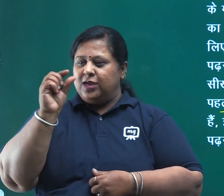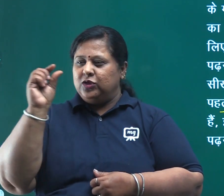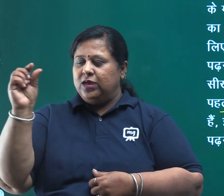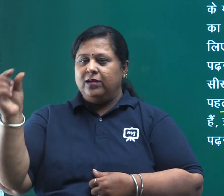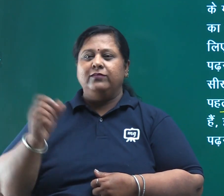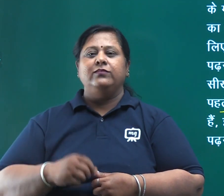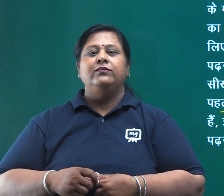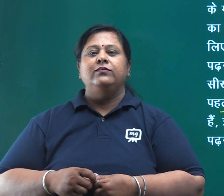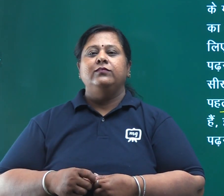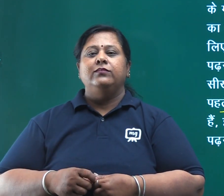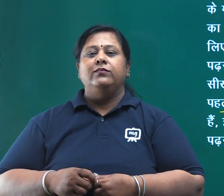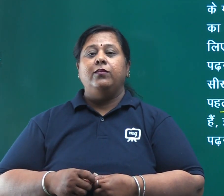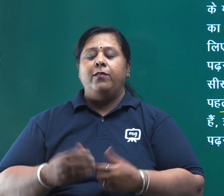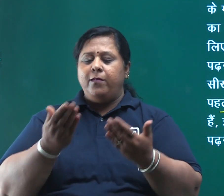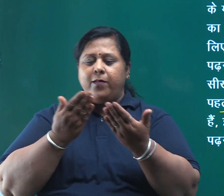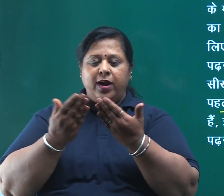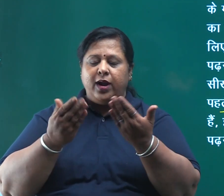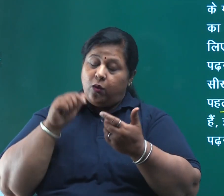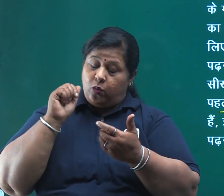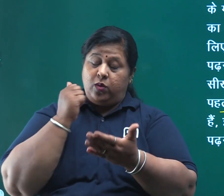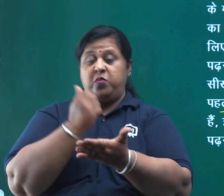अक्षर पढ़ने पड़ेंगे।